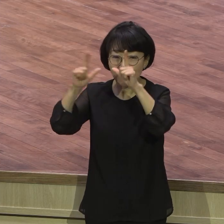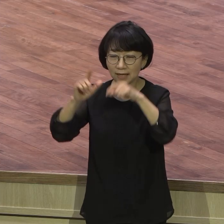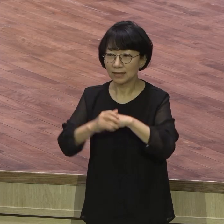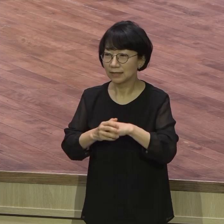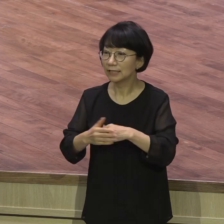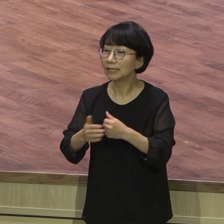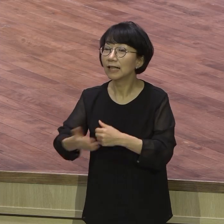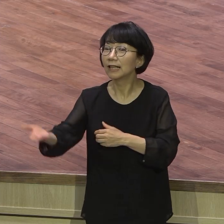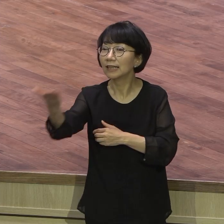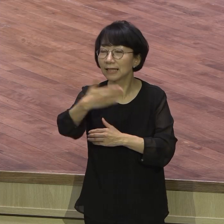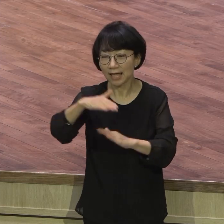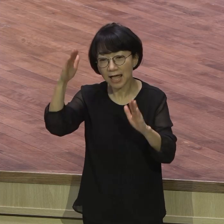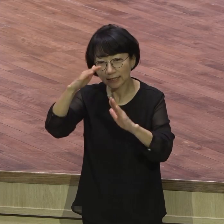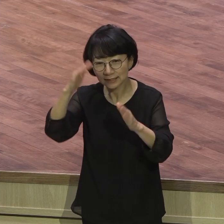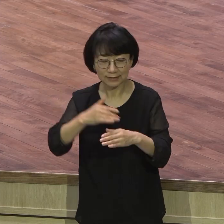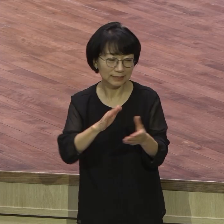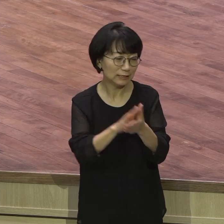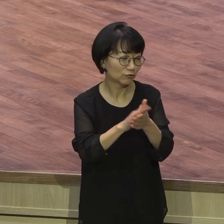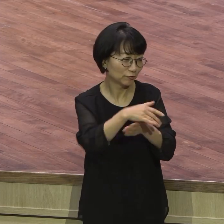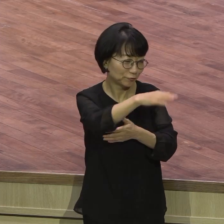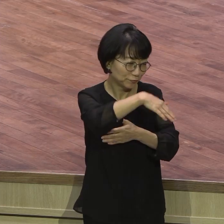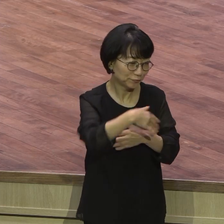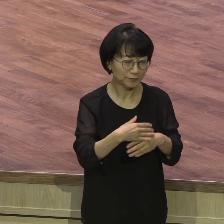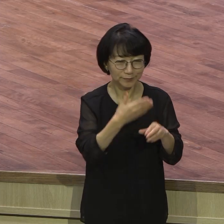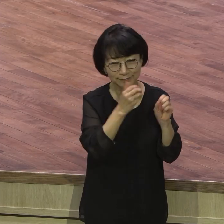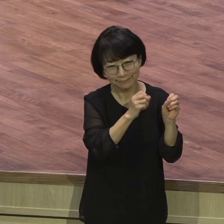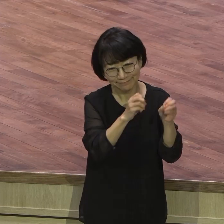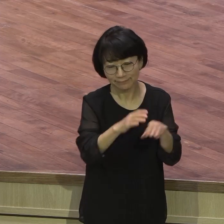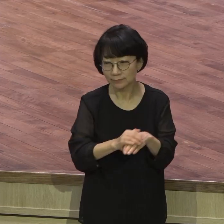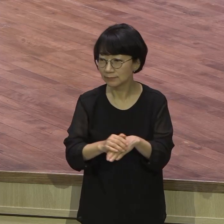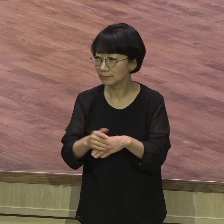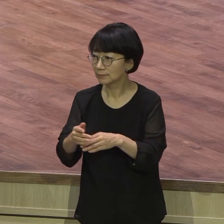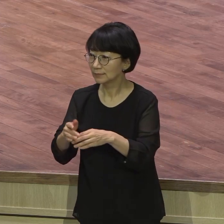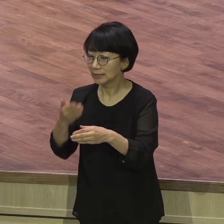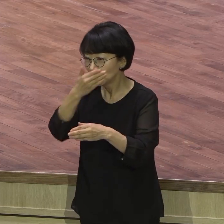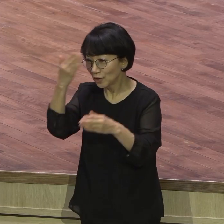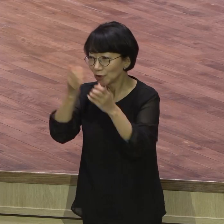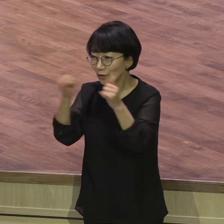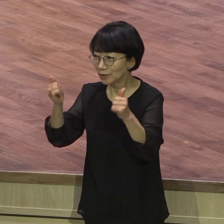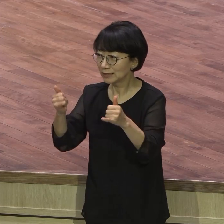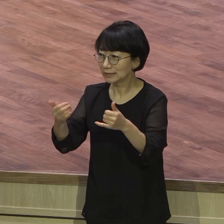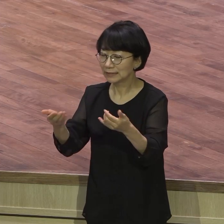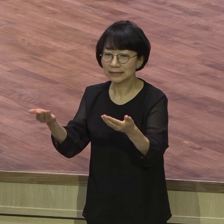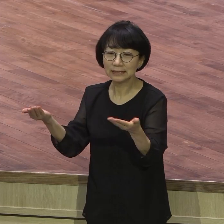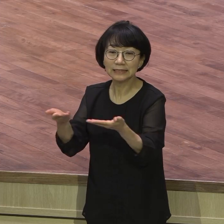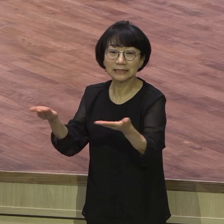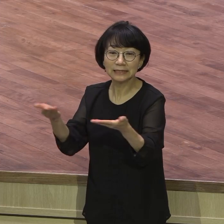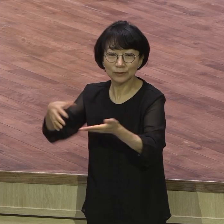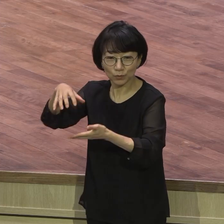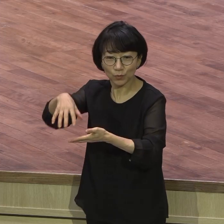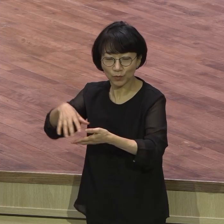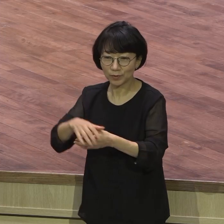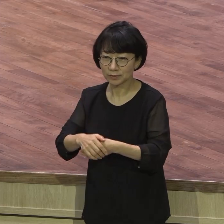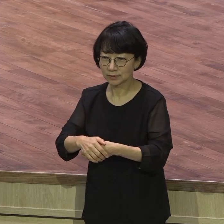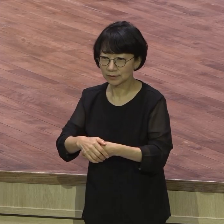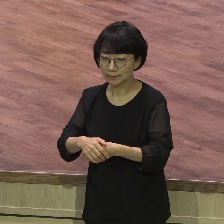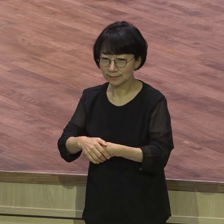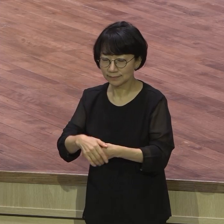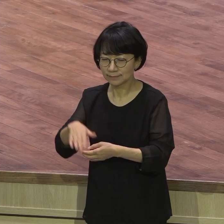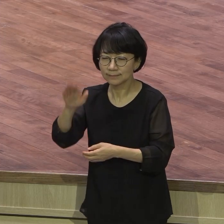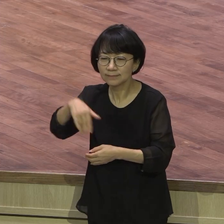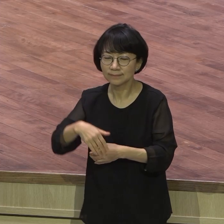친구에게 다 말씀을 드리고 우리 청년들은 막 직장에서 우리 직원 우리 성도님들 막 직장에서 어디 누가 하나만